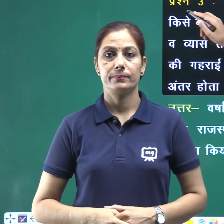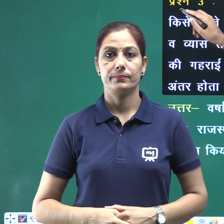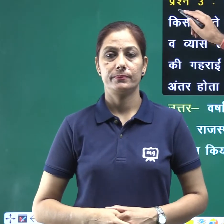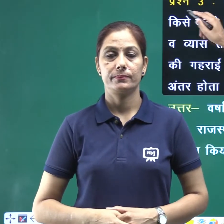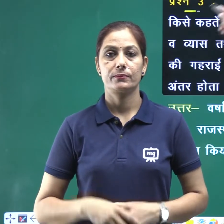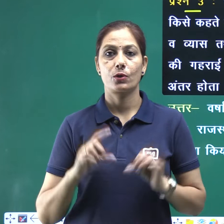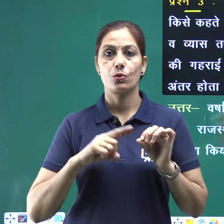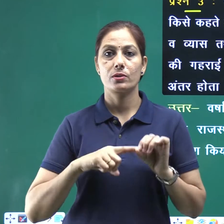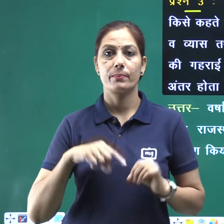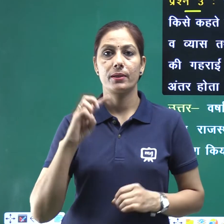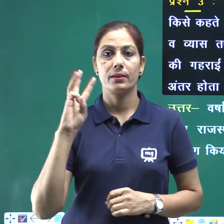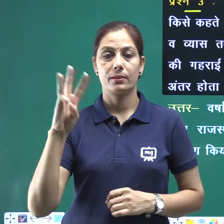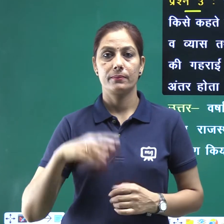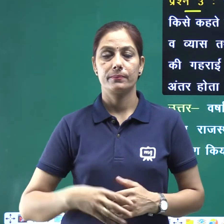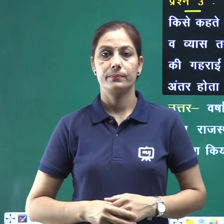प्रश्न 3,